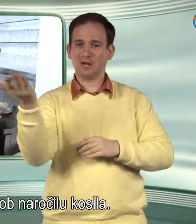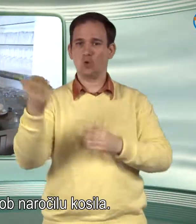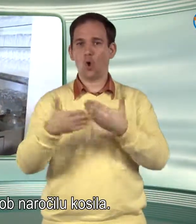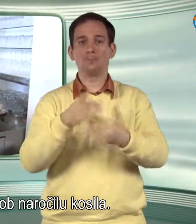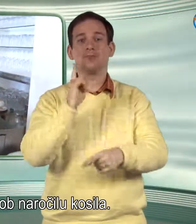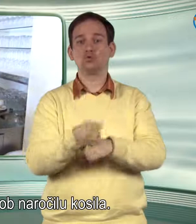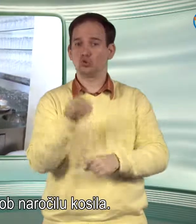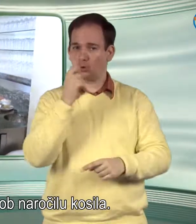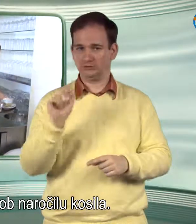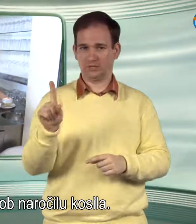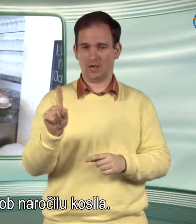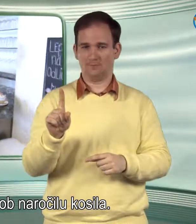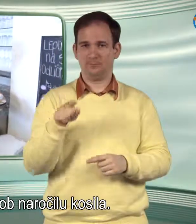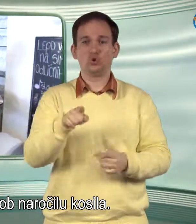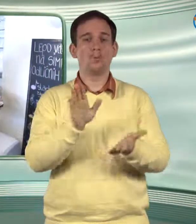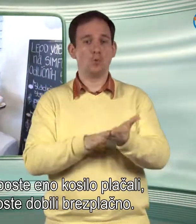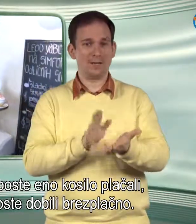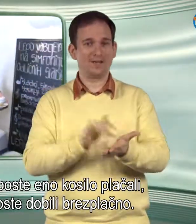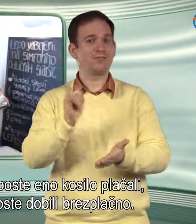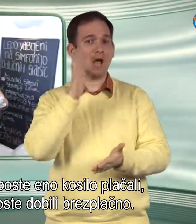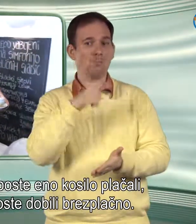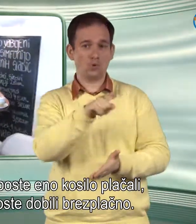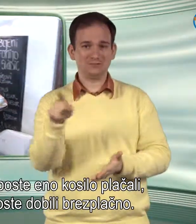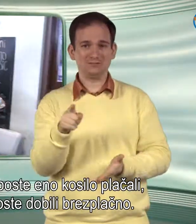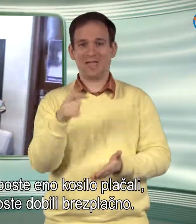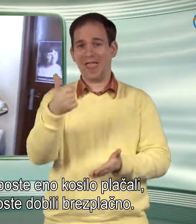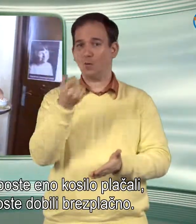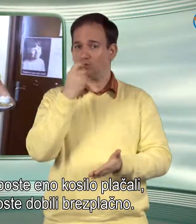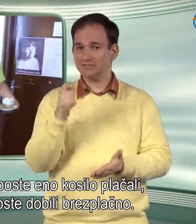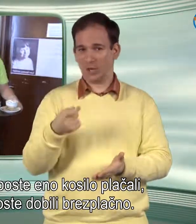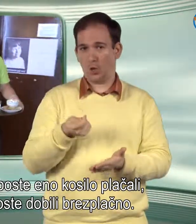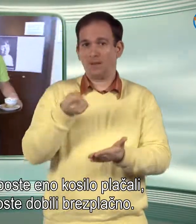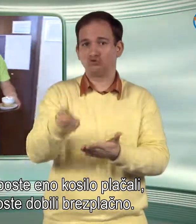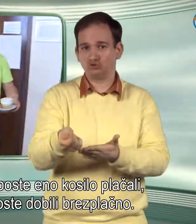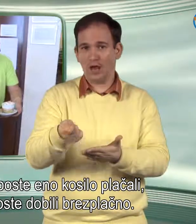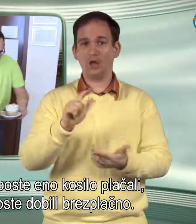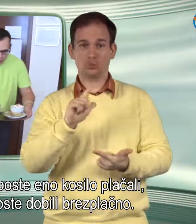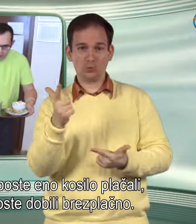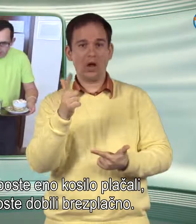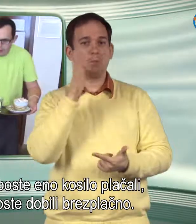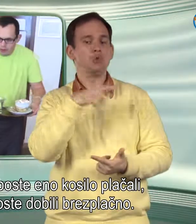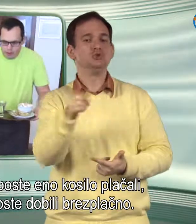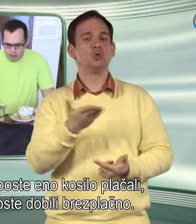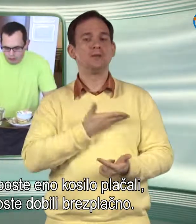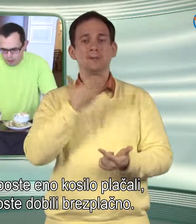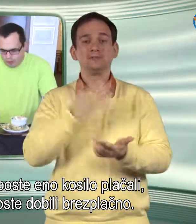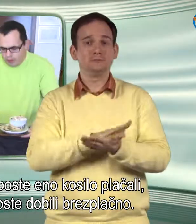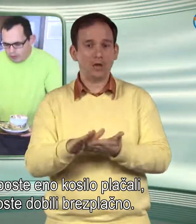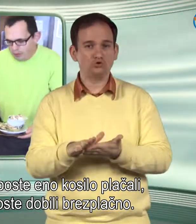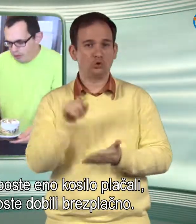naročilu kosila. To pomeni, da boste eno kosilo plačali, drugega pa boste dobili brezplačno.